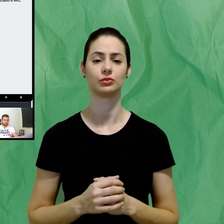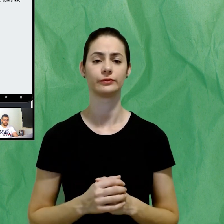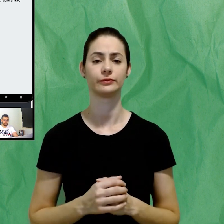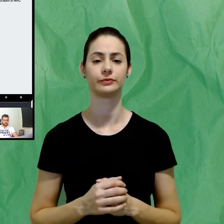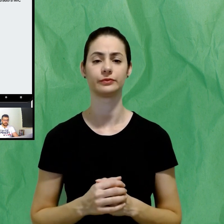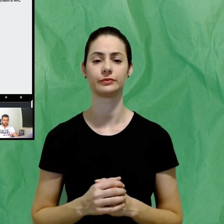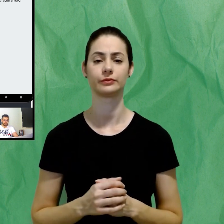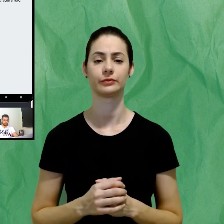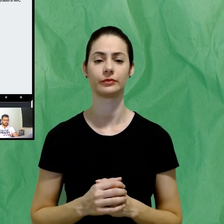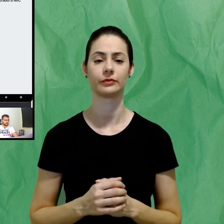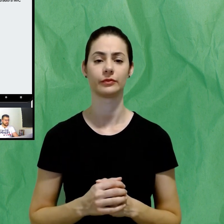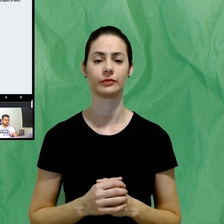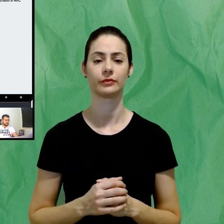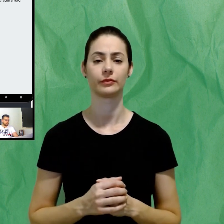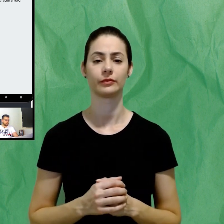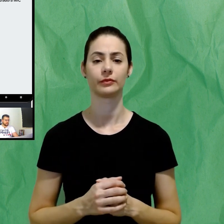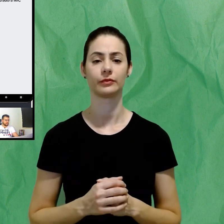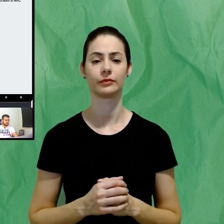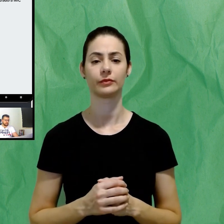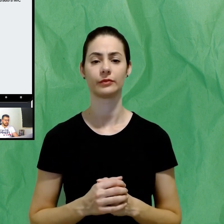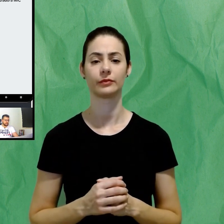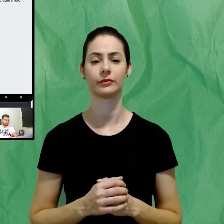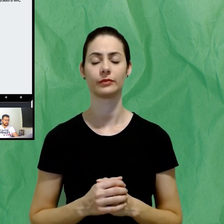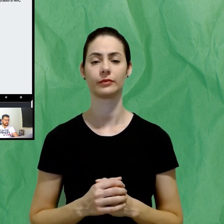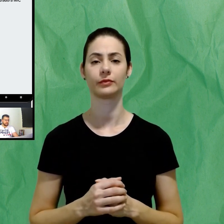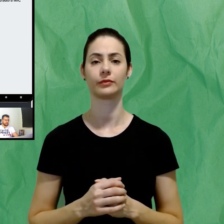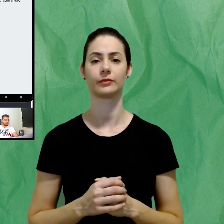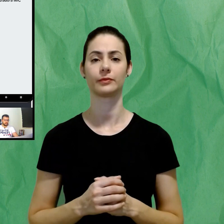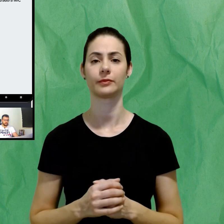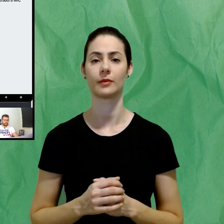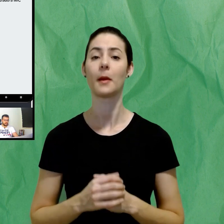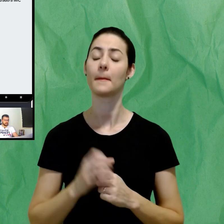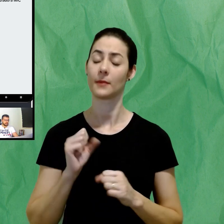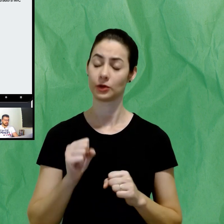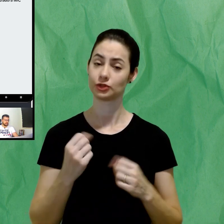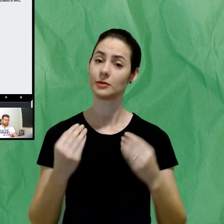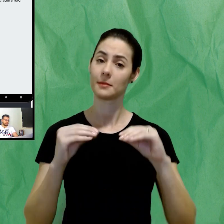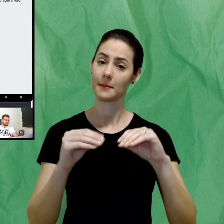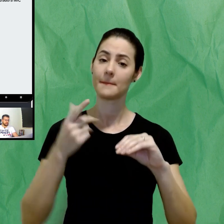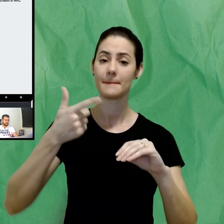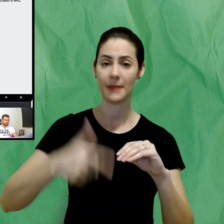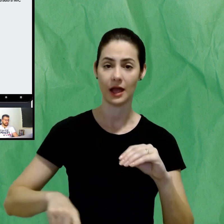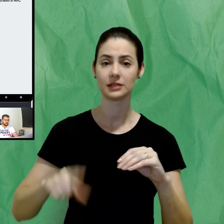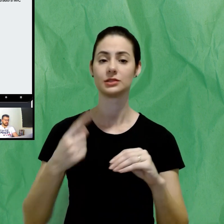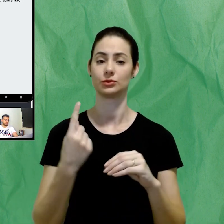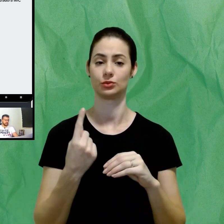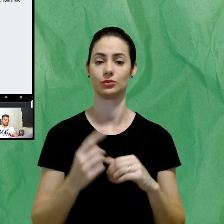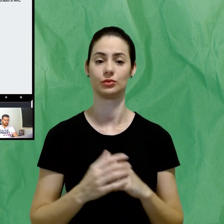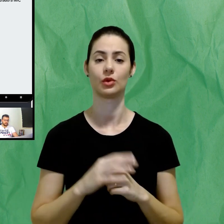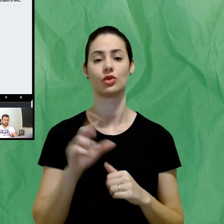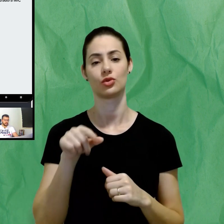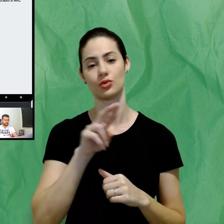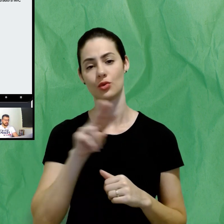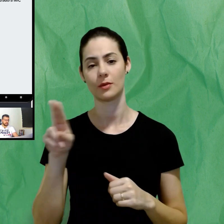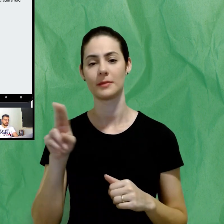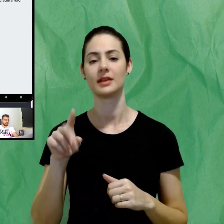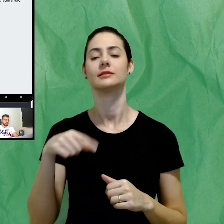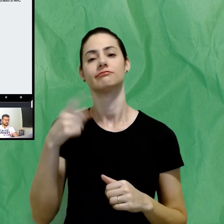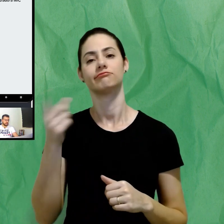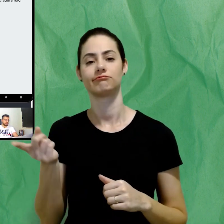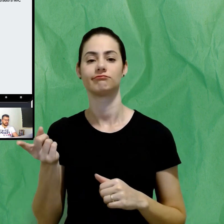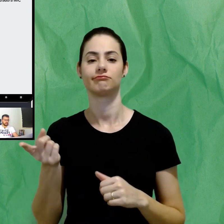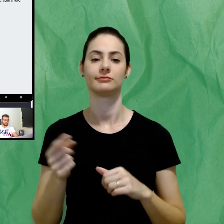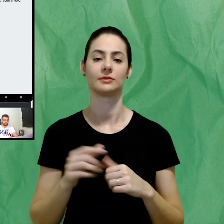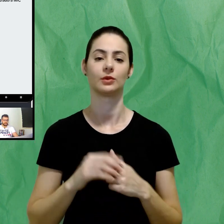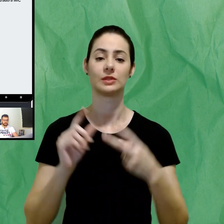né? Wave. E aí a gente pode passar mais uma propriedade para ele. Eu passei a primeira props, que é o name. Agora eu posso